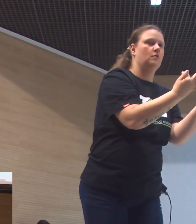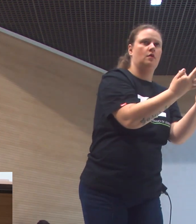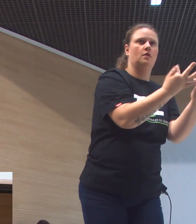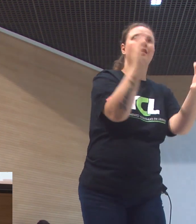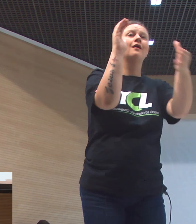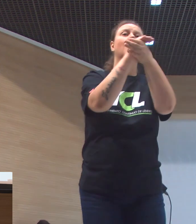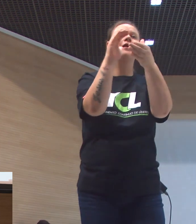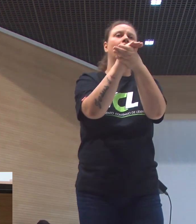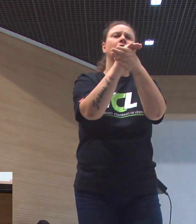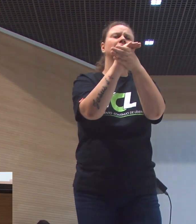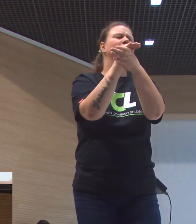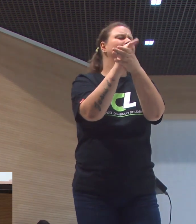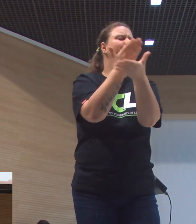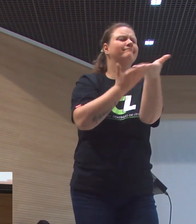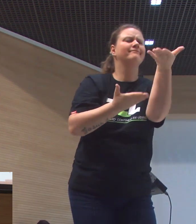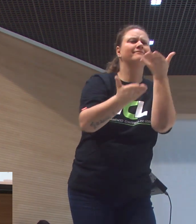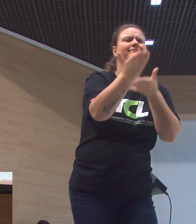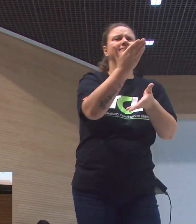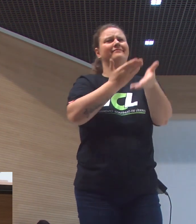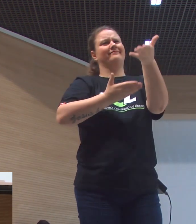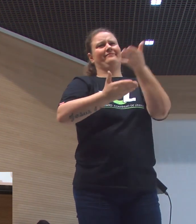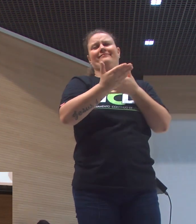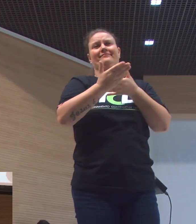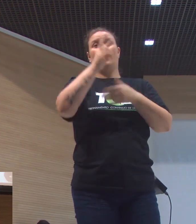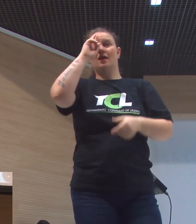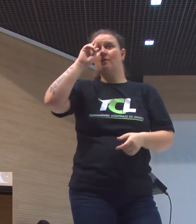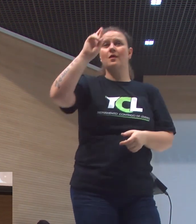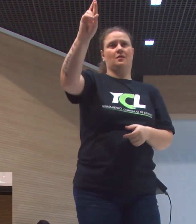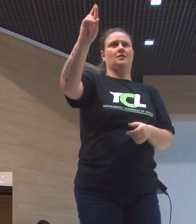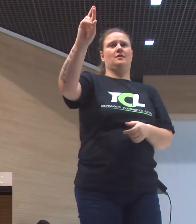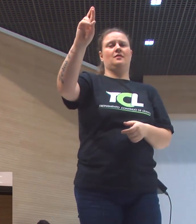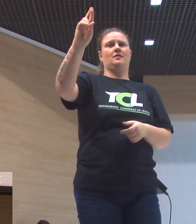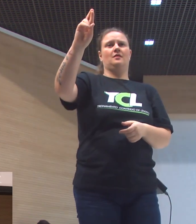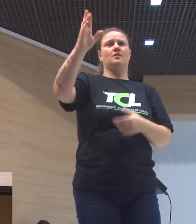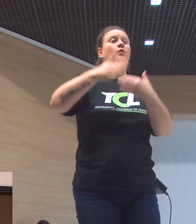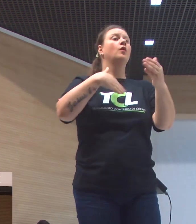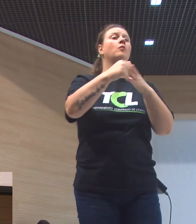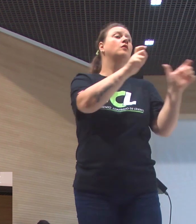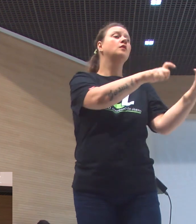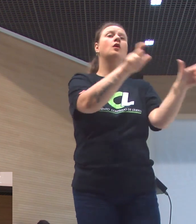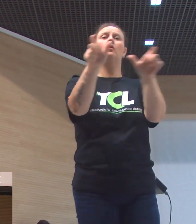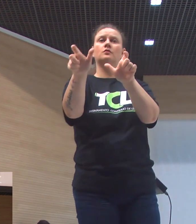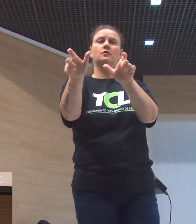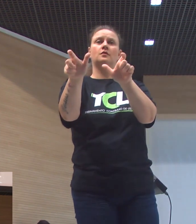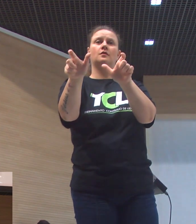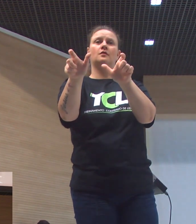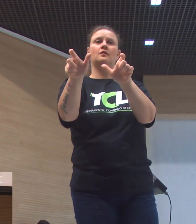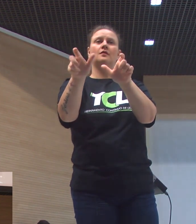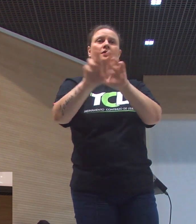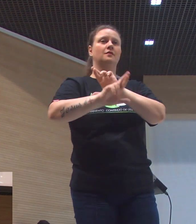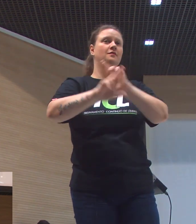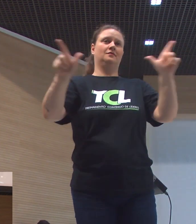mais harmoniosos. É uma liderança assim que vai fazer diferença. É